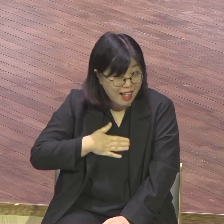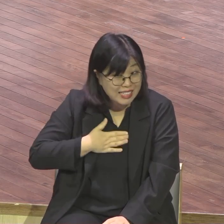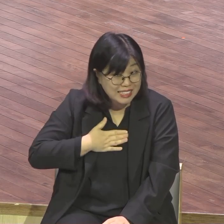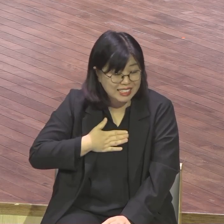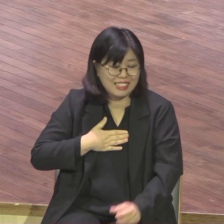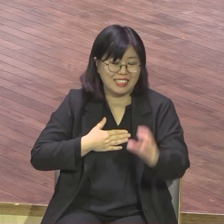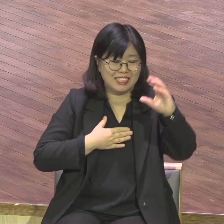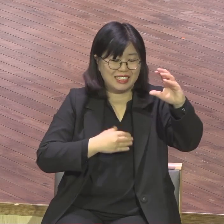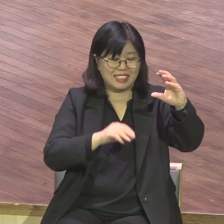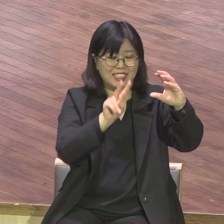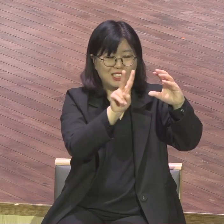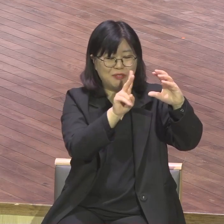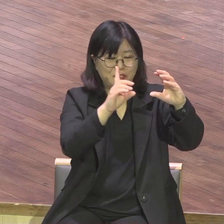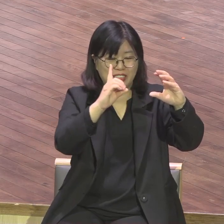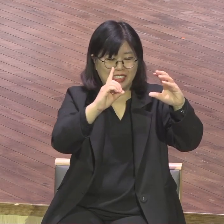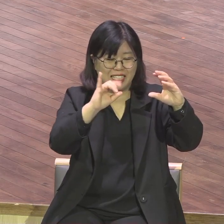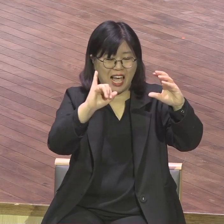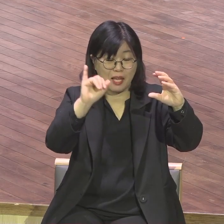단계입니다.